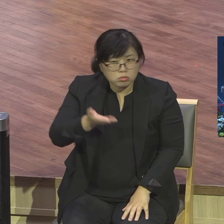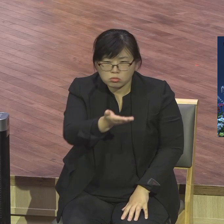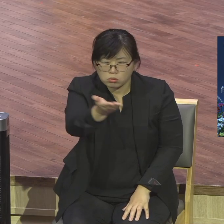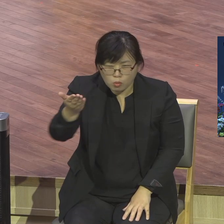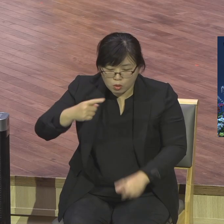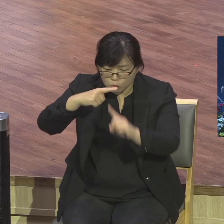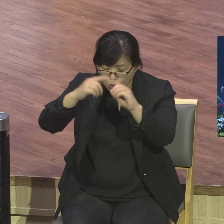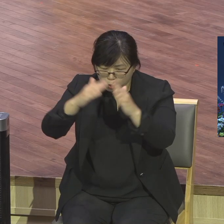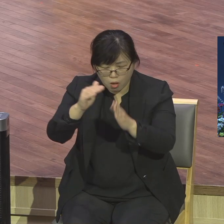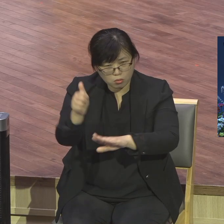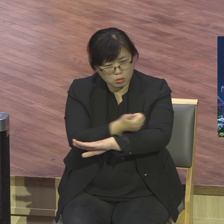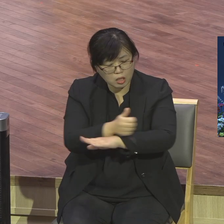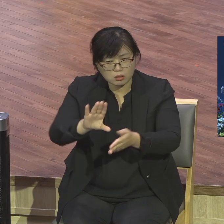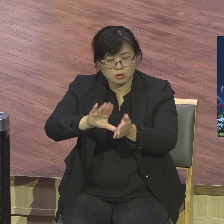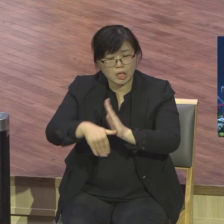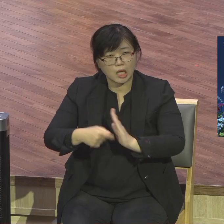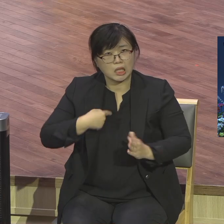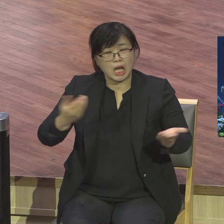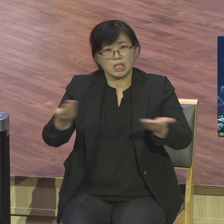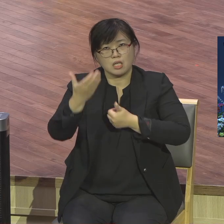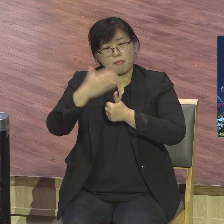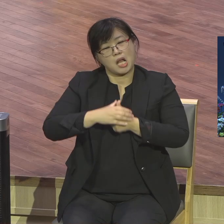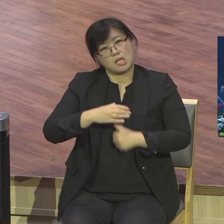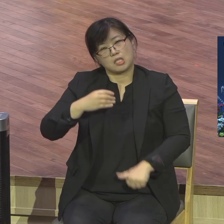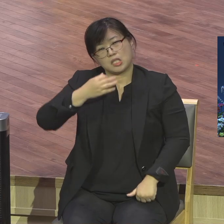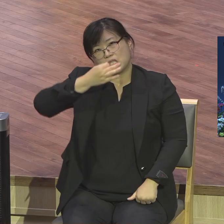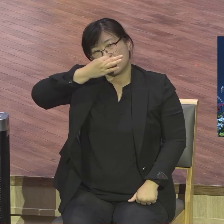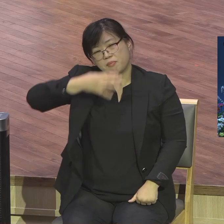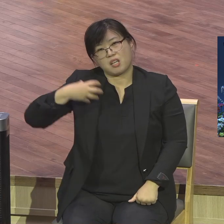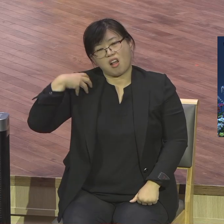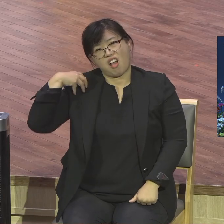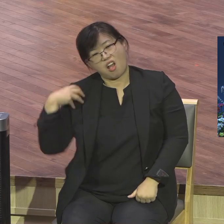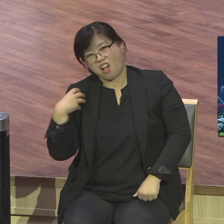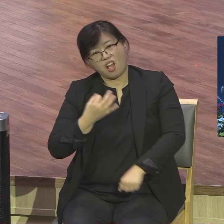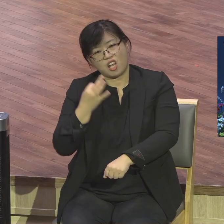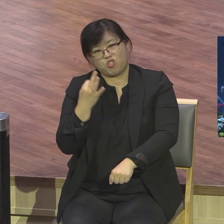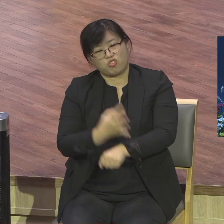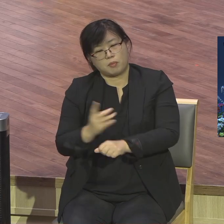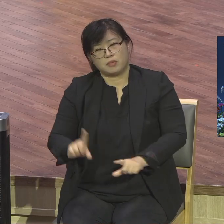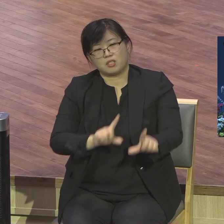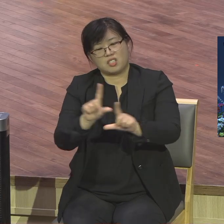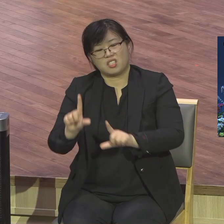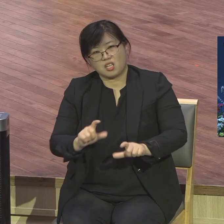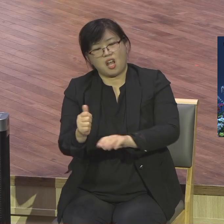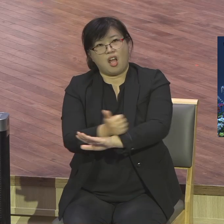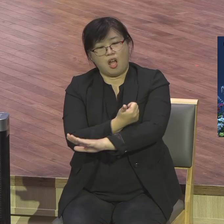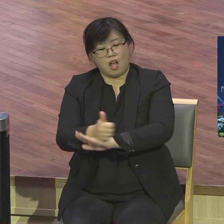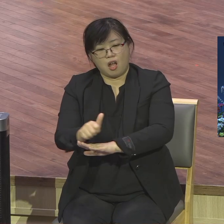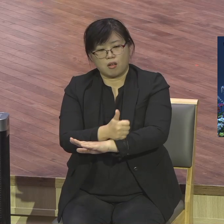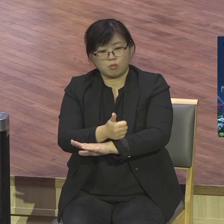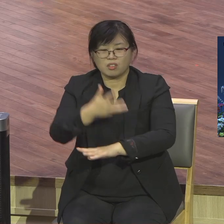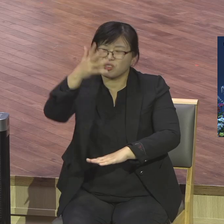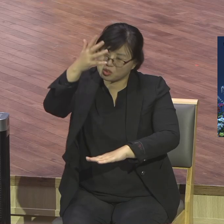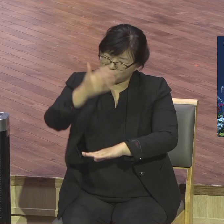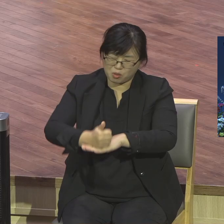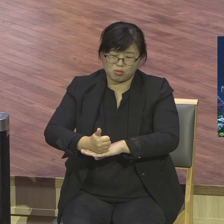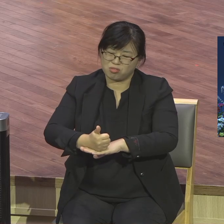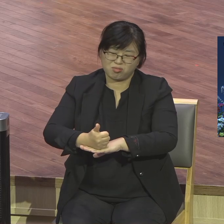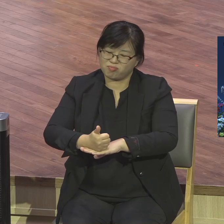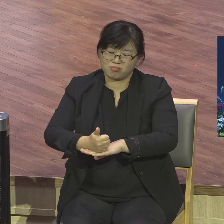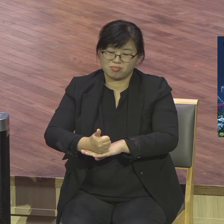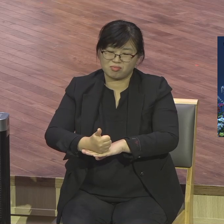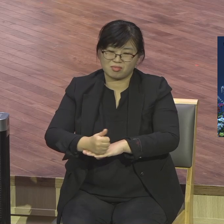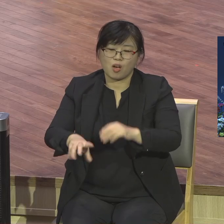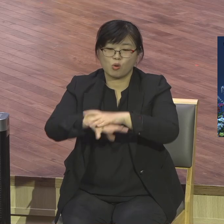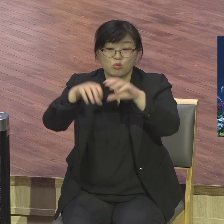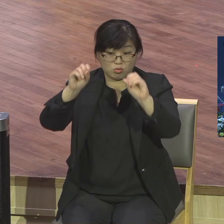종교예요. 그거 하지 마세요. 그거 하면요. 좋은 결과가 안 나옵니다. 결과가 좋은 결과가 안 나오게 돼 있어요. 너무